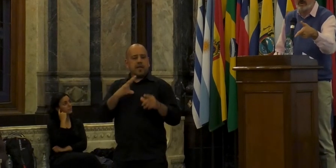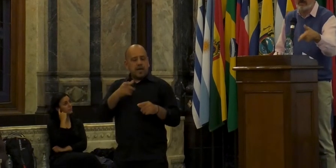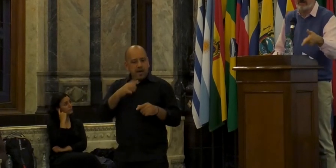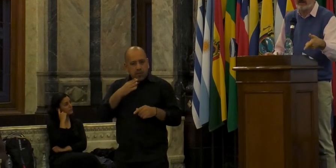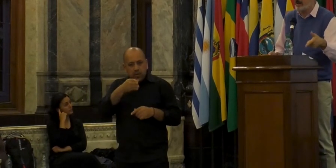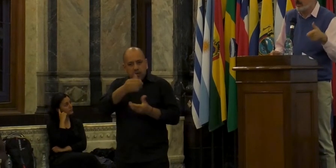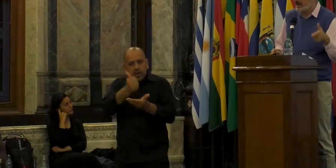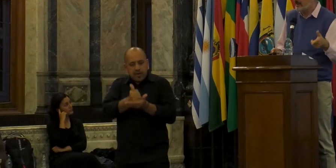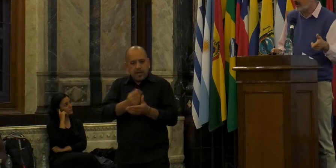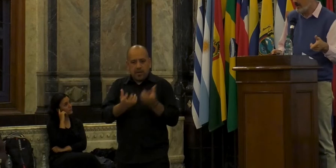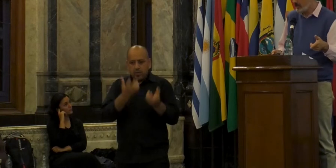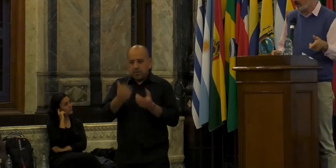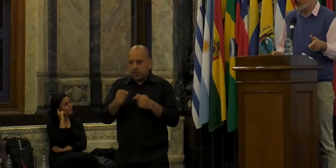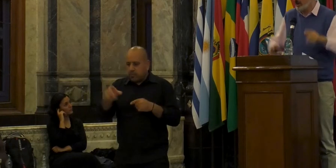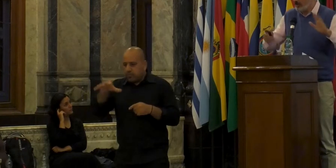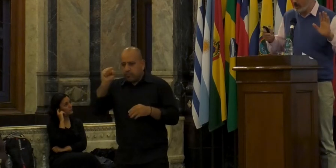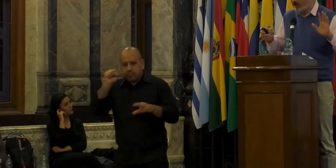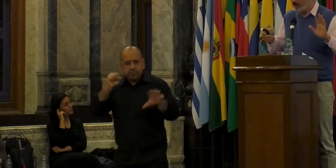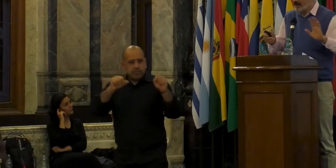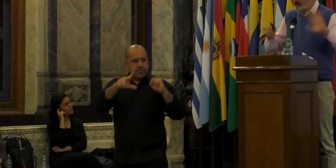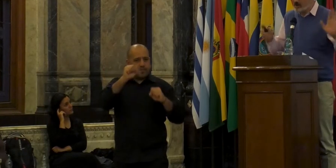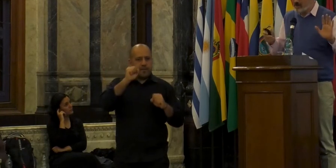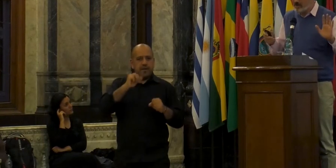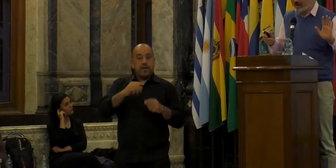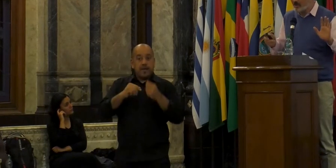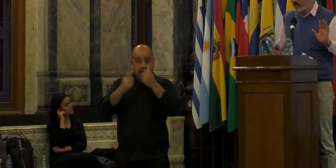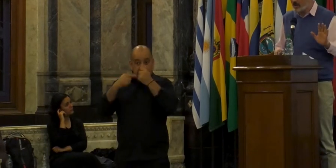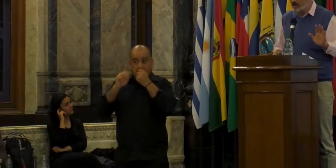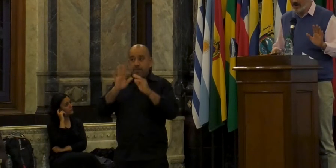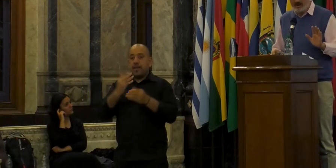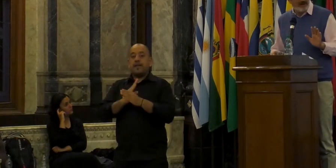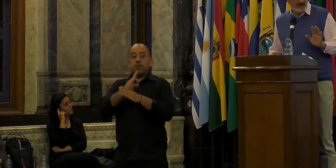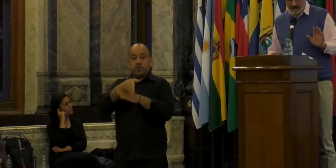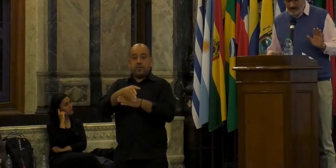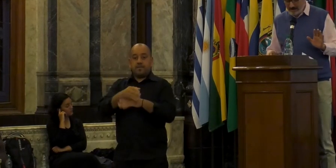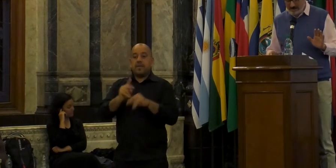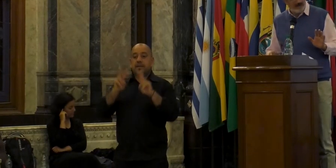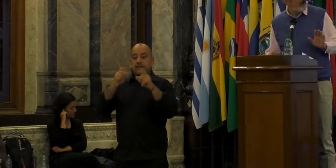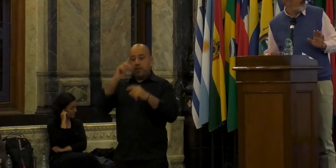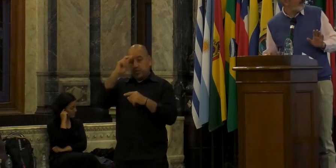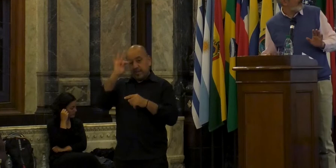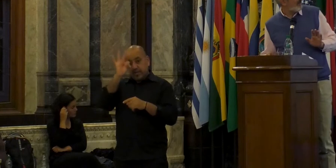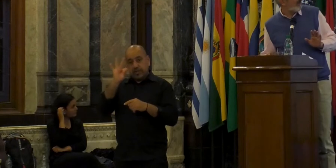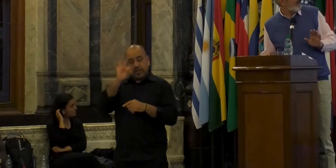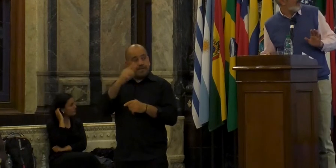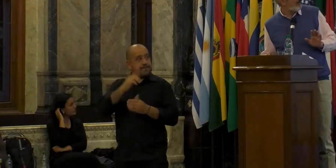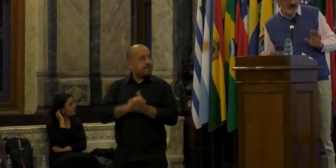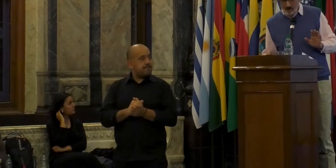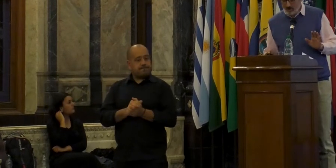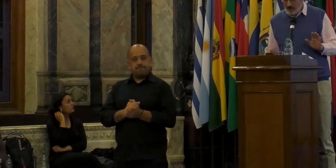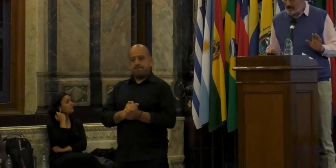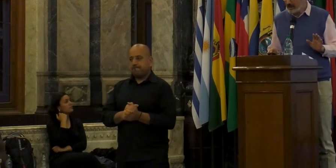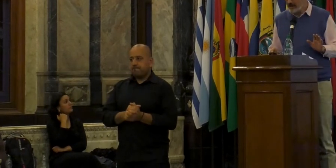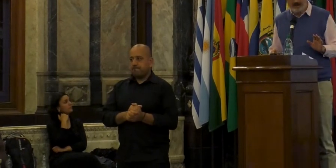cuando uno realmente entra en la cocina? Se descubren un montón. Bueno, esto solamente para la introducción de los talleres. Voy a dejaros